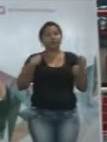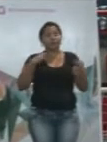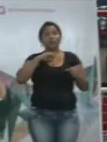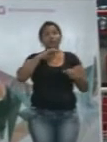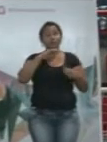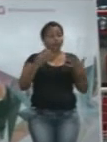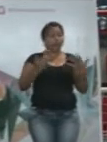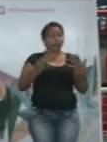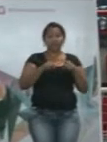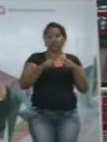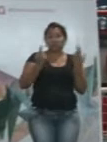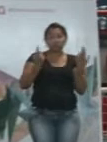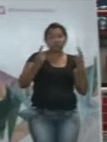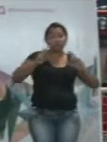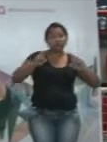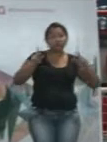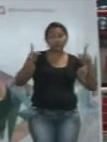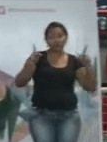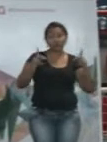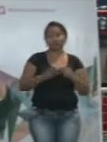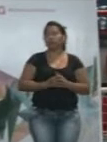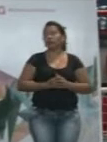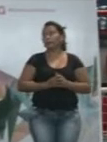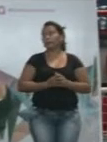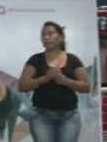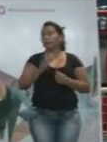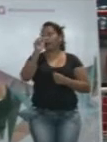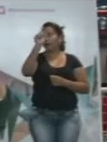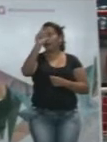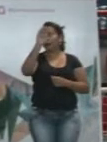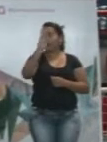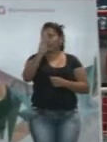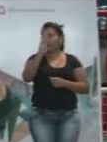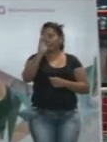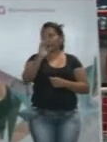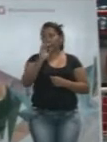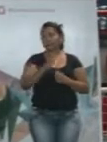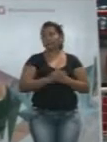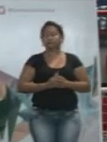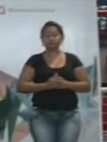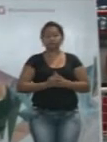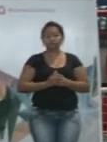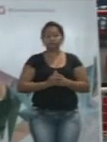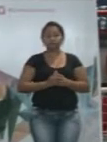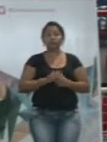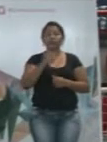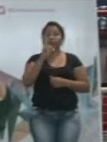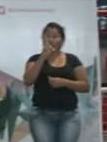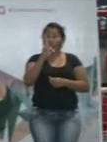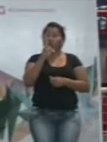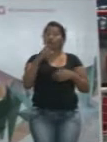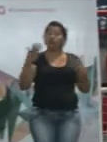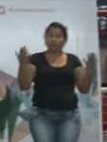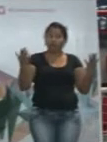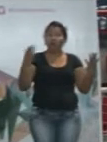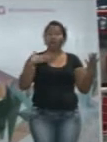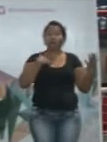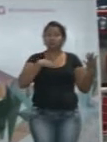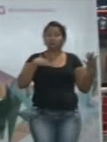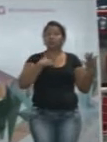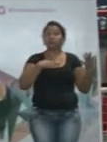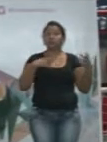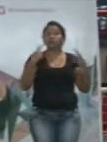viável. Então, você já risca os 3 primeiros itens. Aí o item B fala assim, ó, satisfatório, uma vez que a